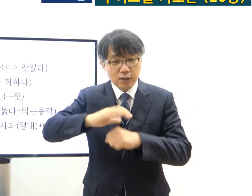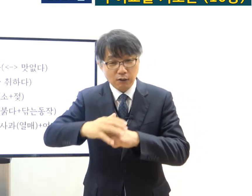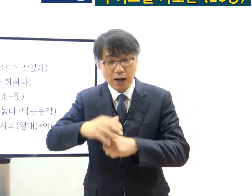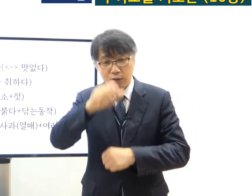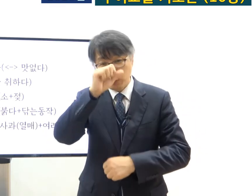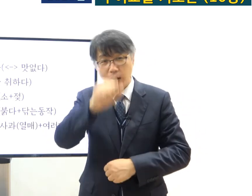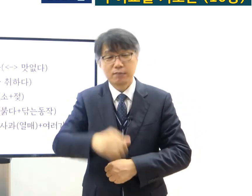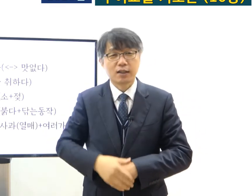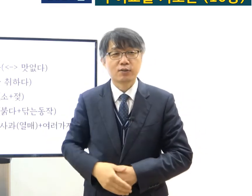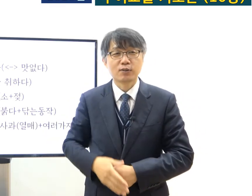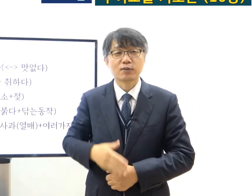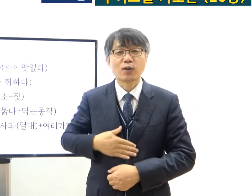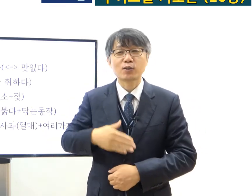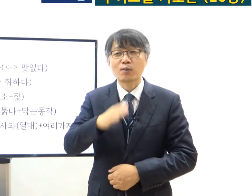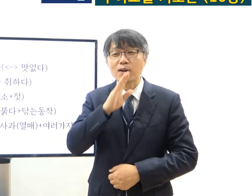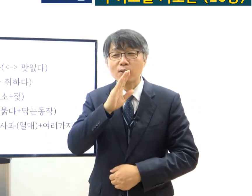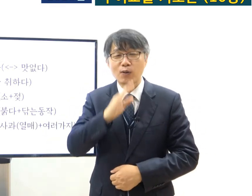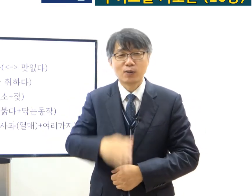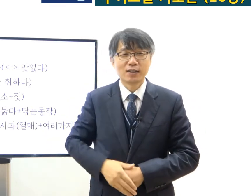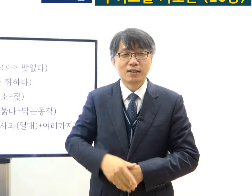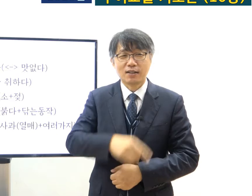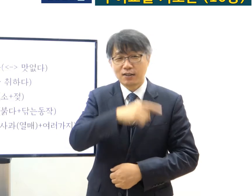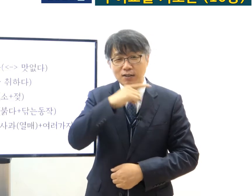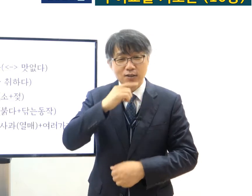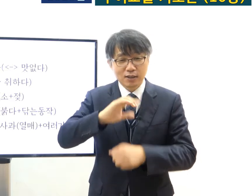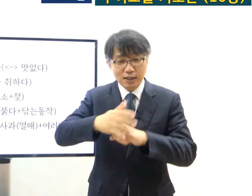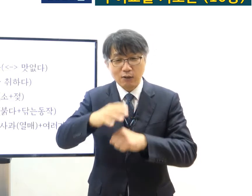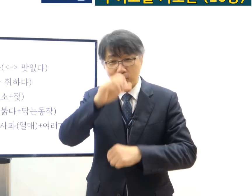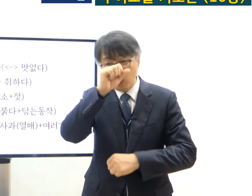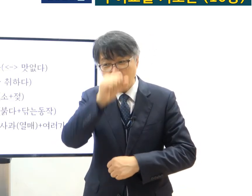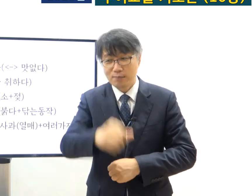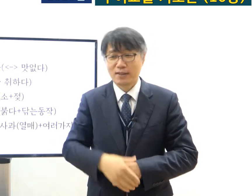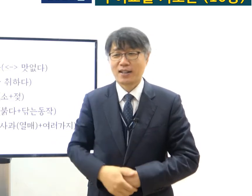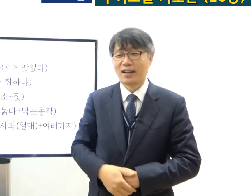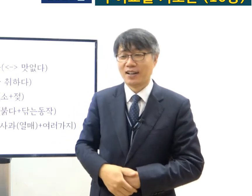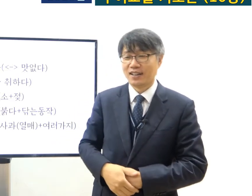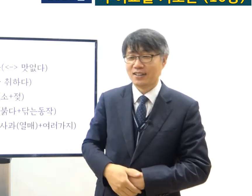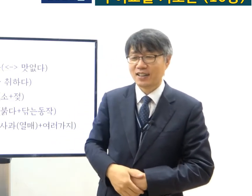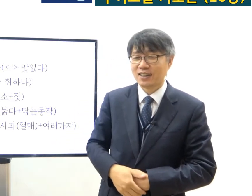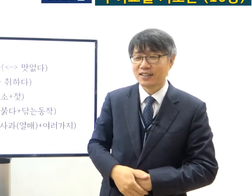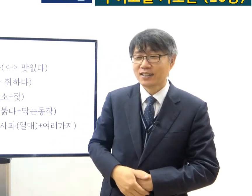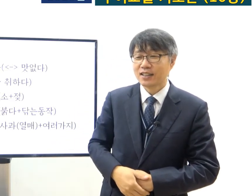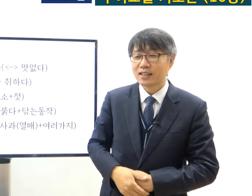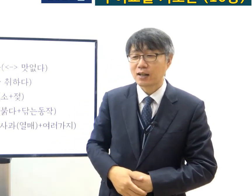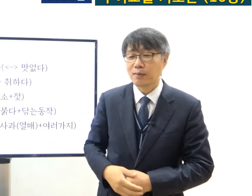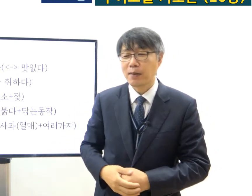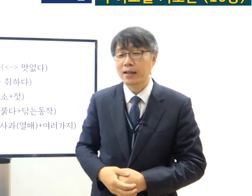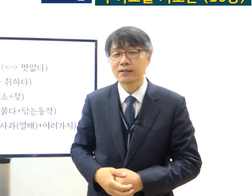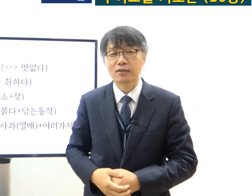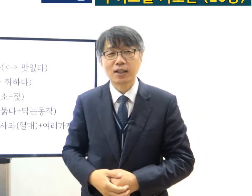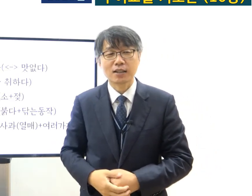사과 좋아합니다. 저는 정말로 사과 좋아합니다. 네. 그 다음에 배는 어떻게